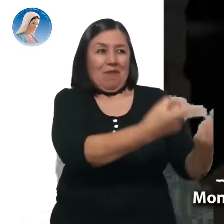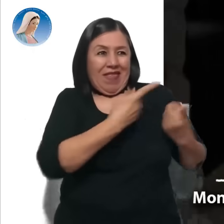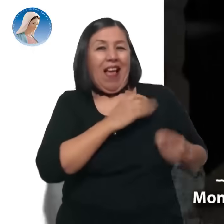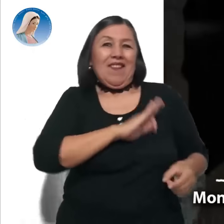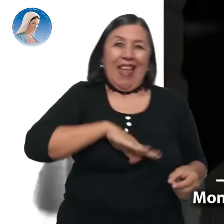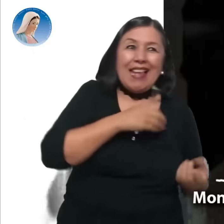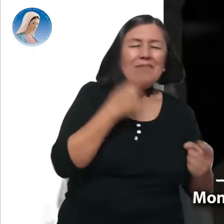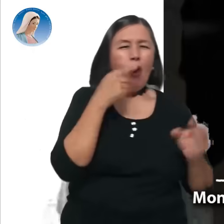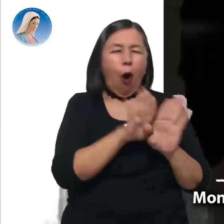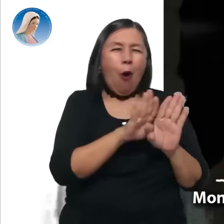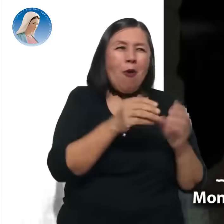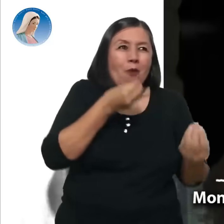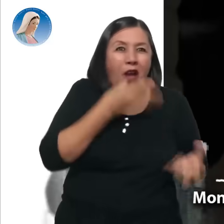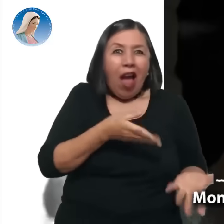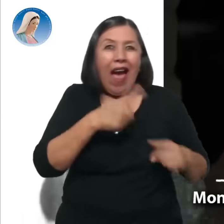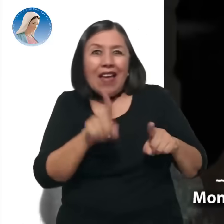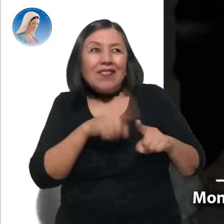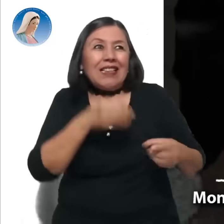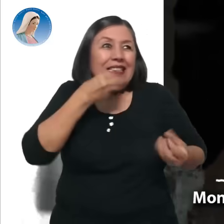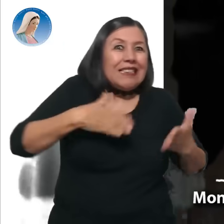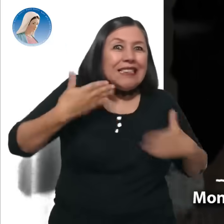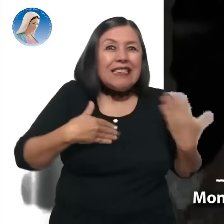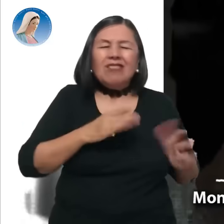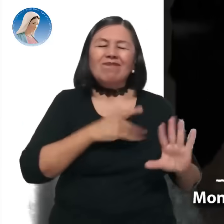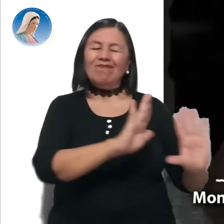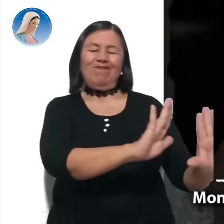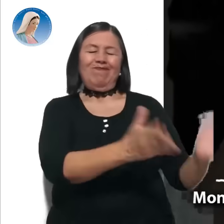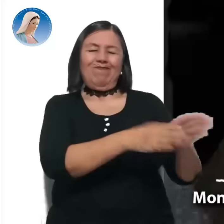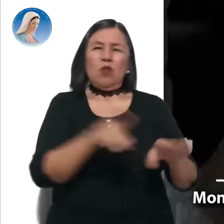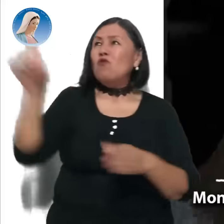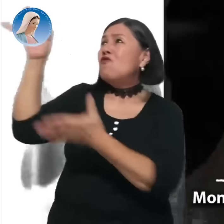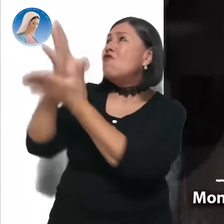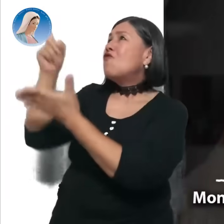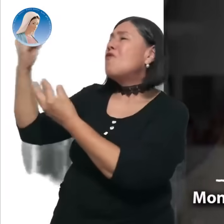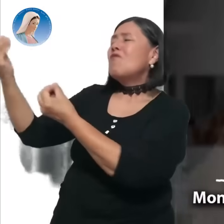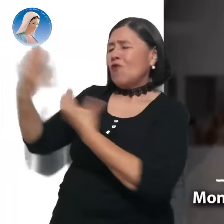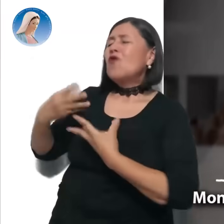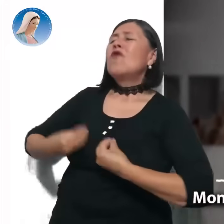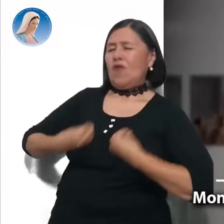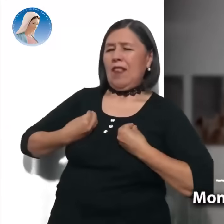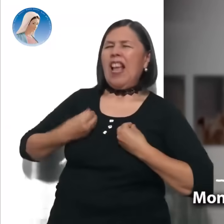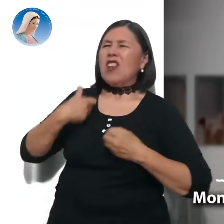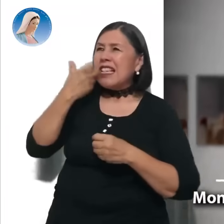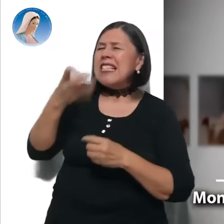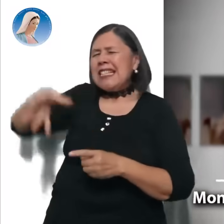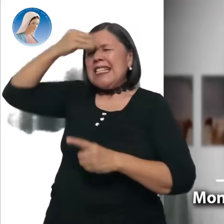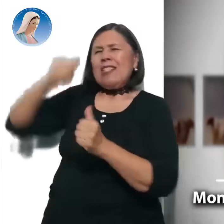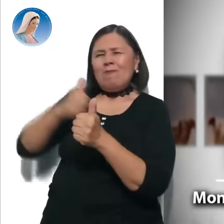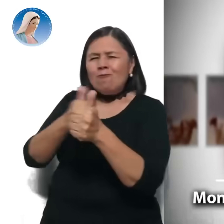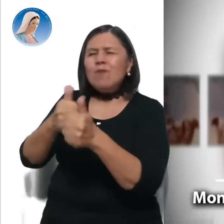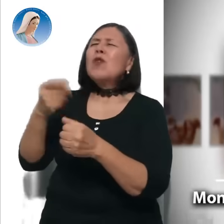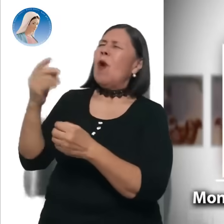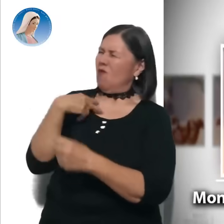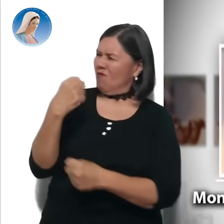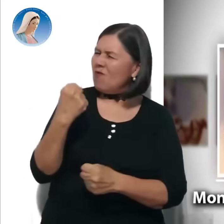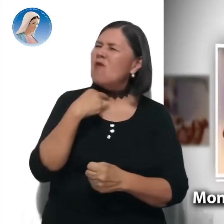prometan paraísos. Solo tú puedes dar la vida. Quiero seguirte, habla fuerte, háblame con